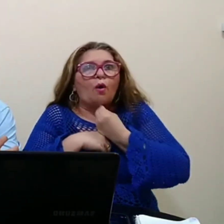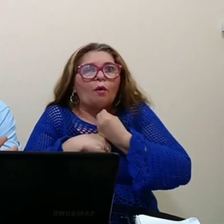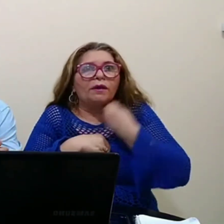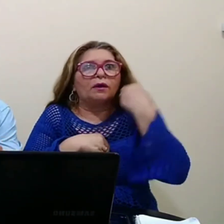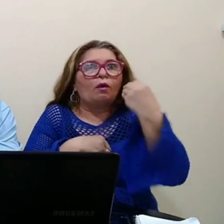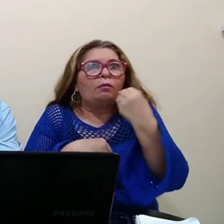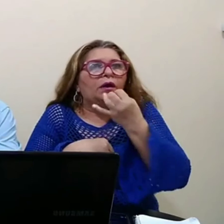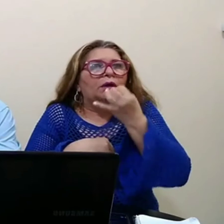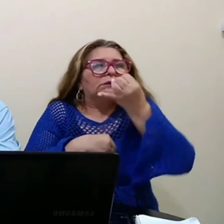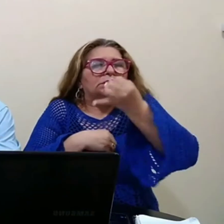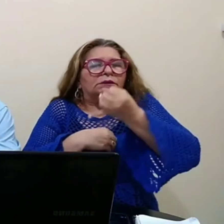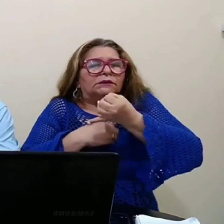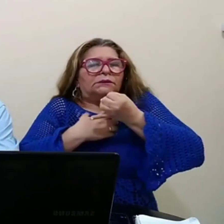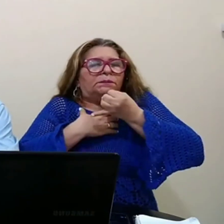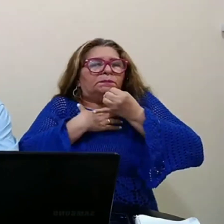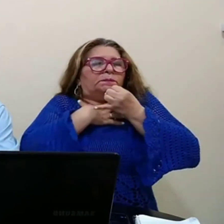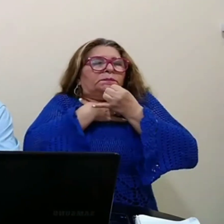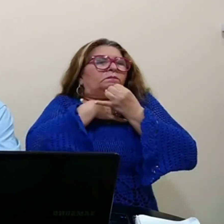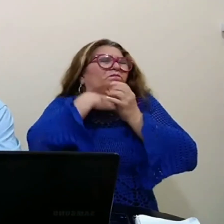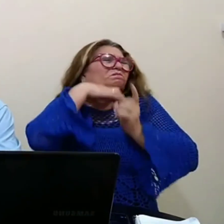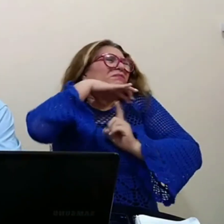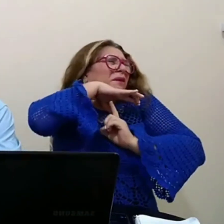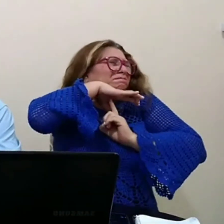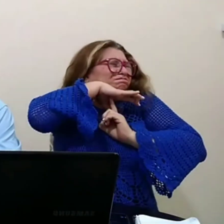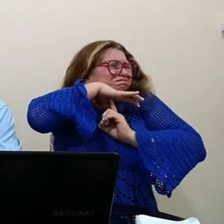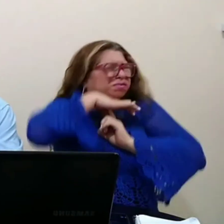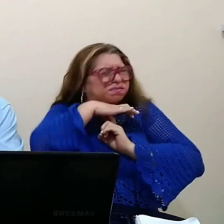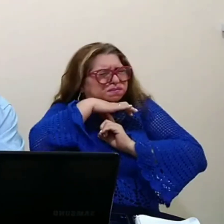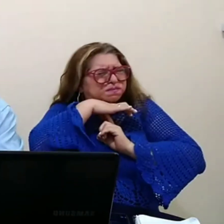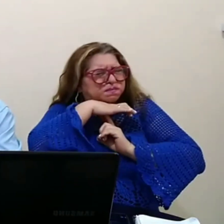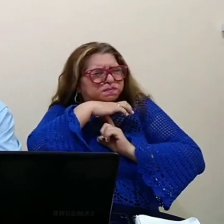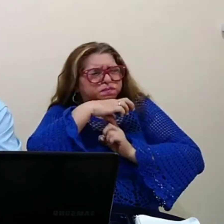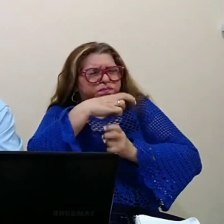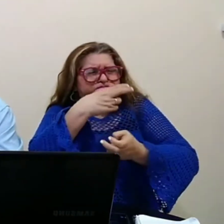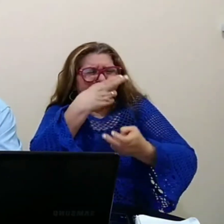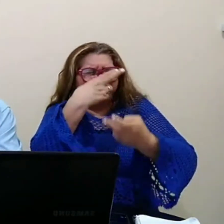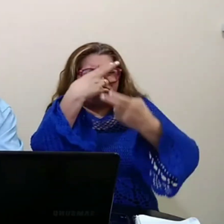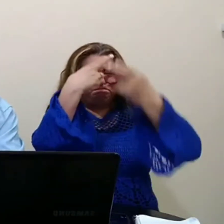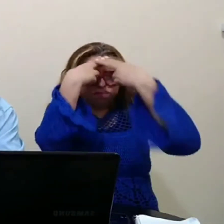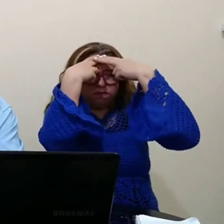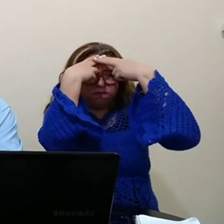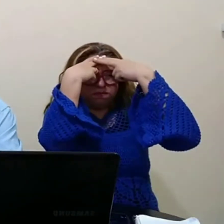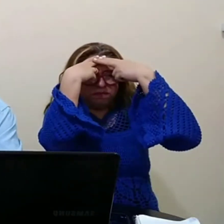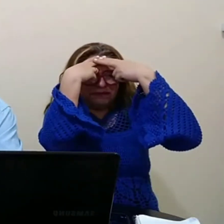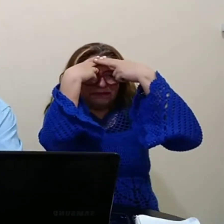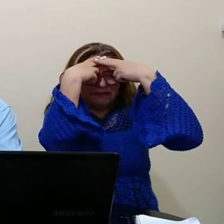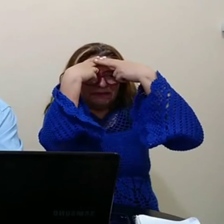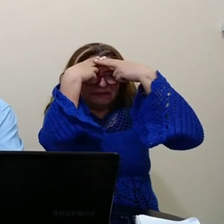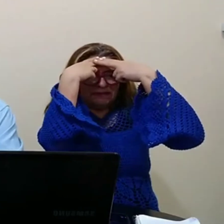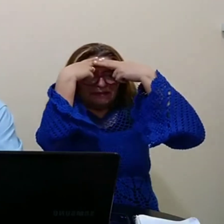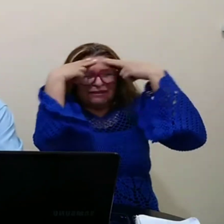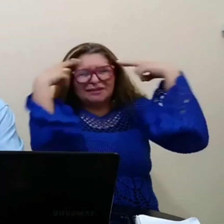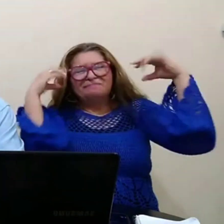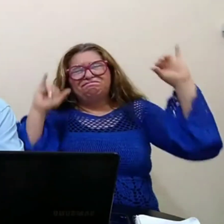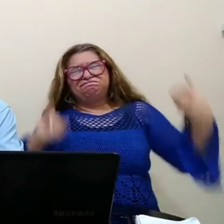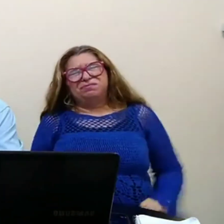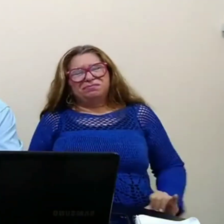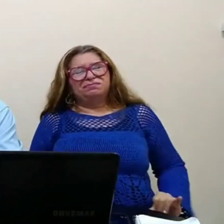A tristeza que causava, não é? O tormento, o sofrimento, é realmente